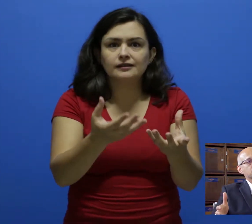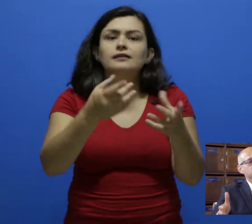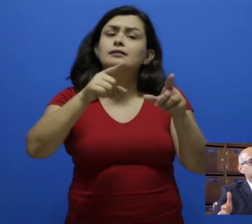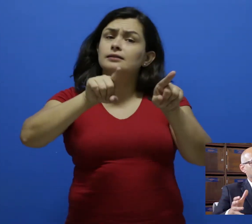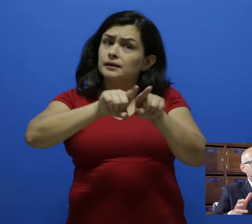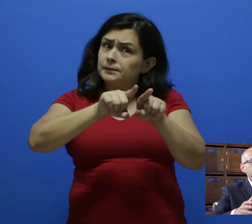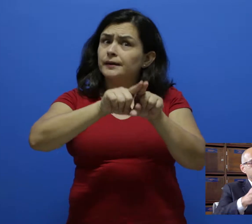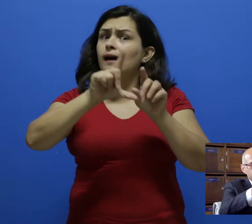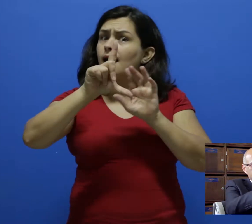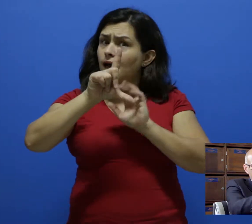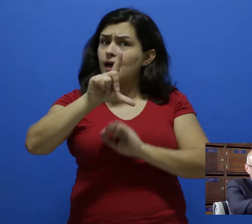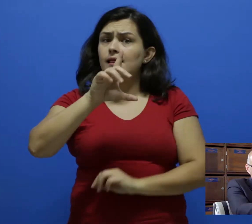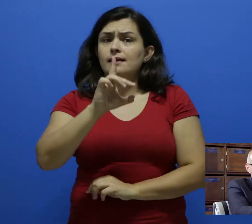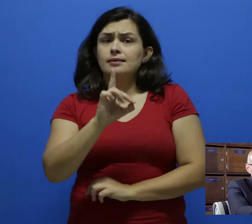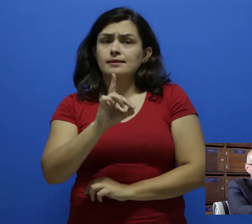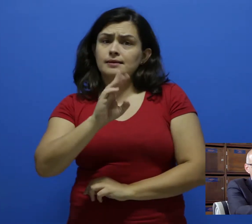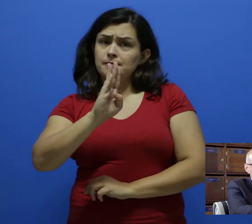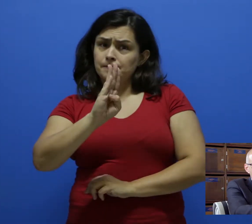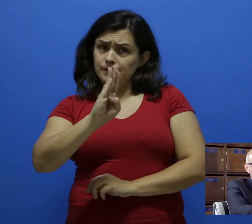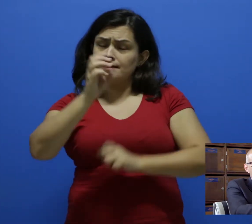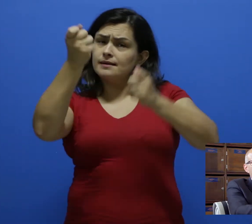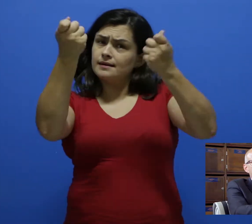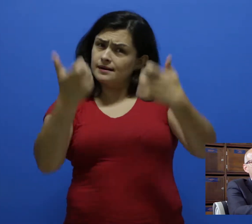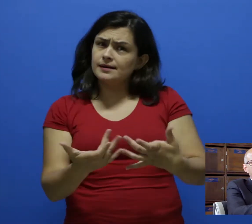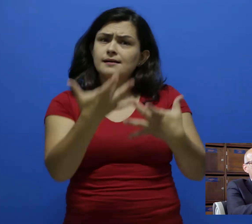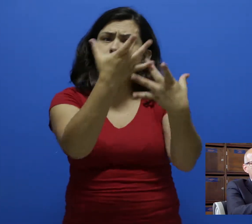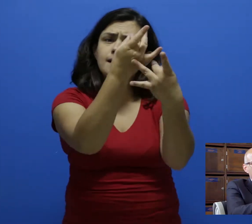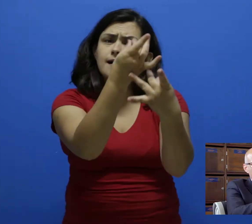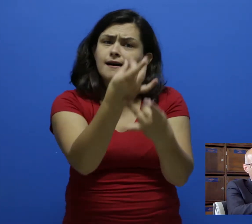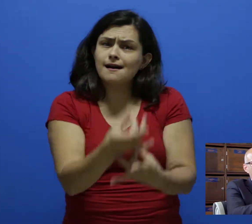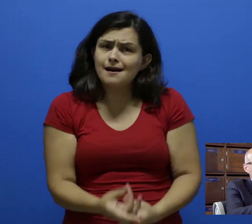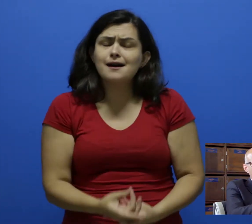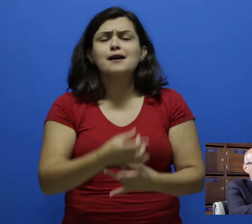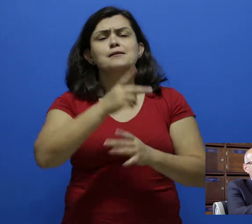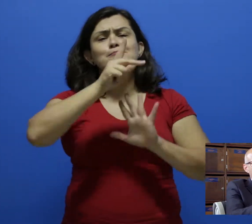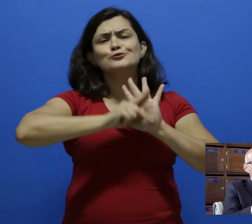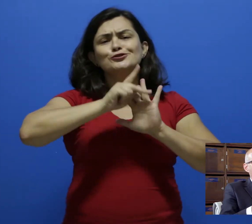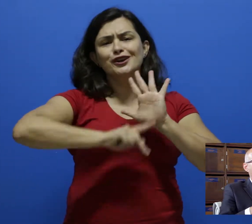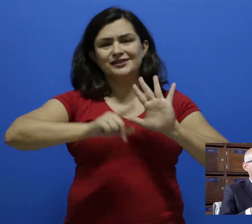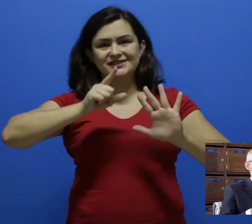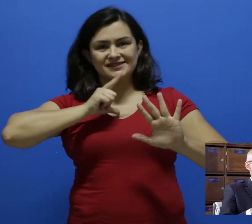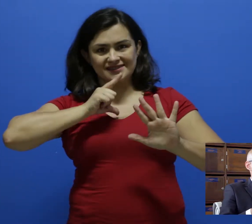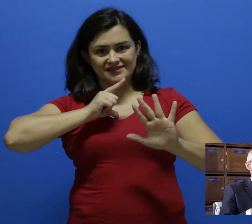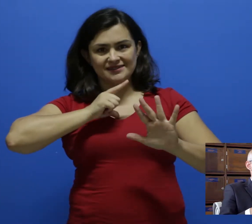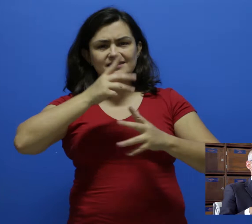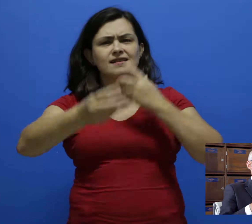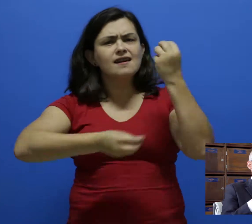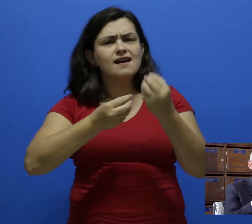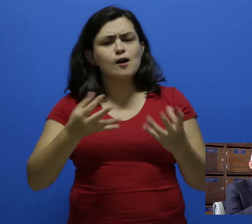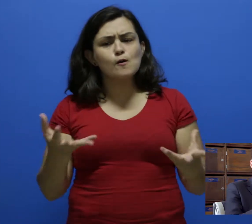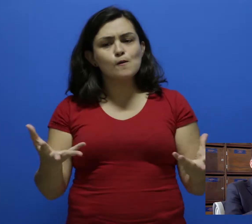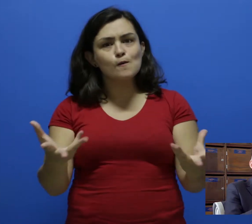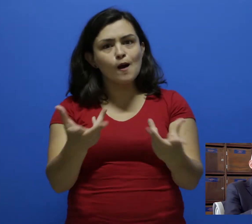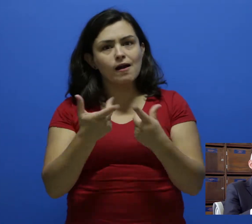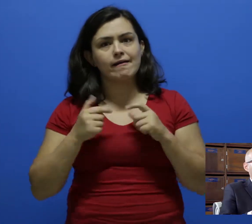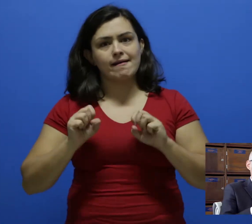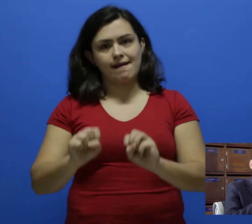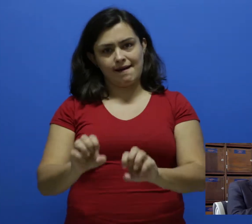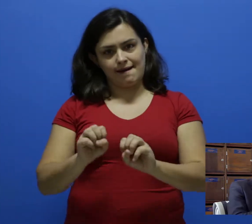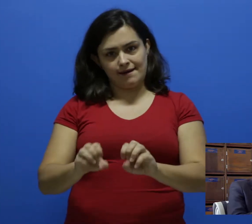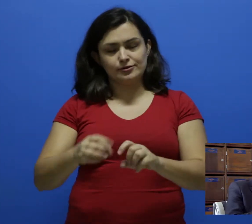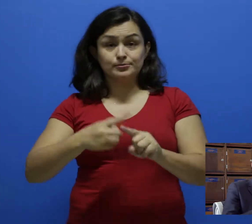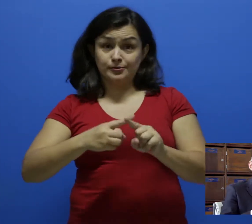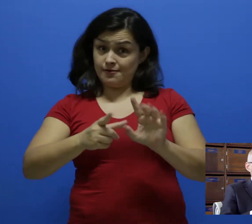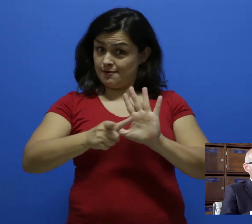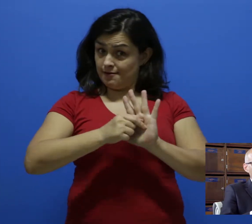da Educação especifica ainda mais essas finalidades, esses projetos que devem ser alcançados, em termos de qualidade do ensino. O